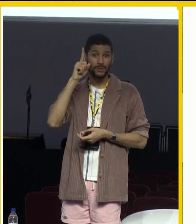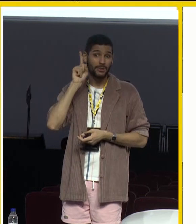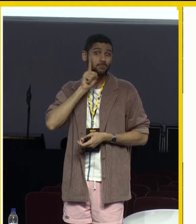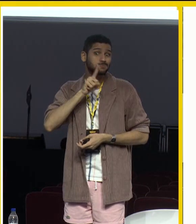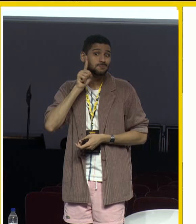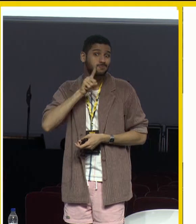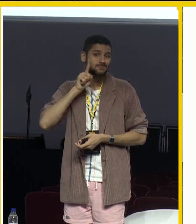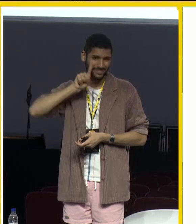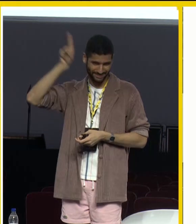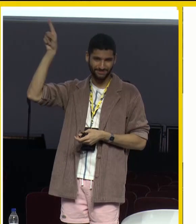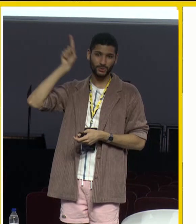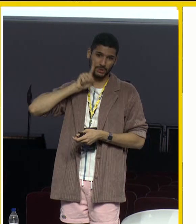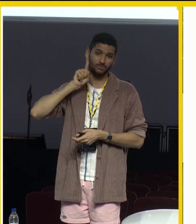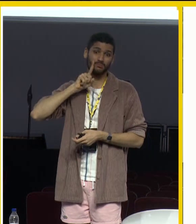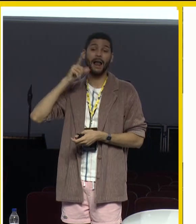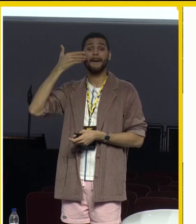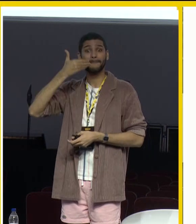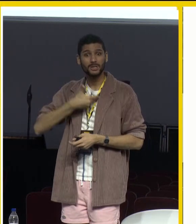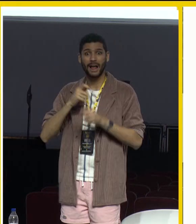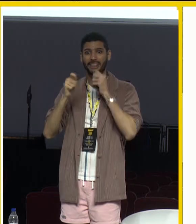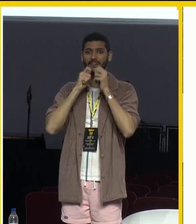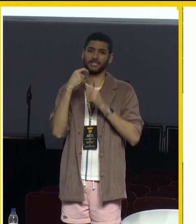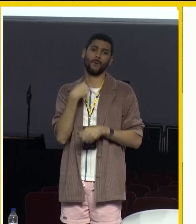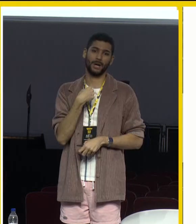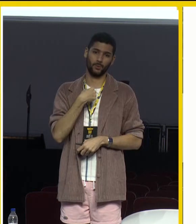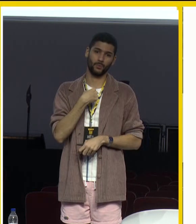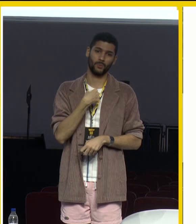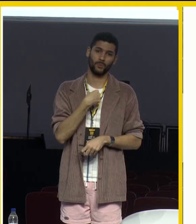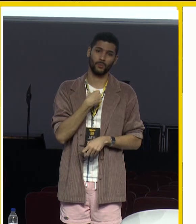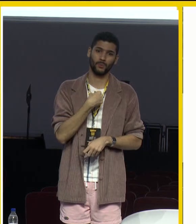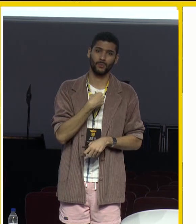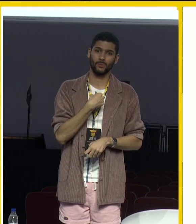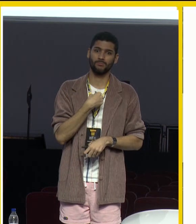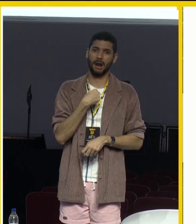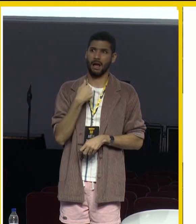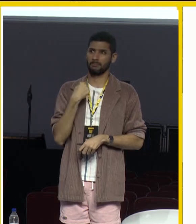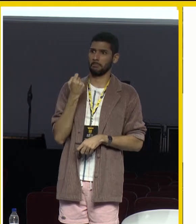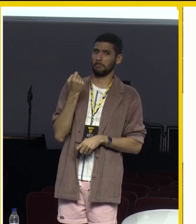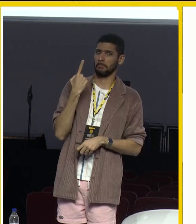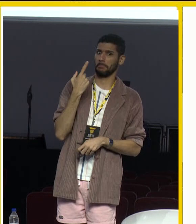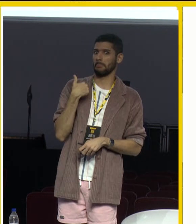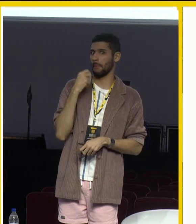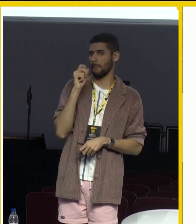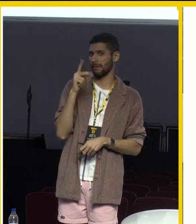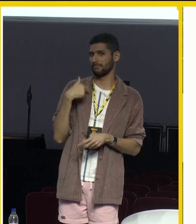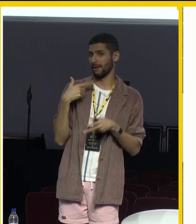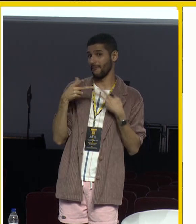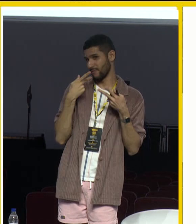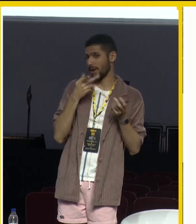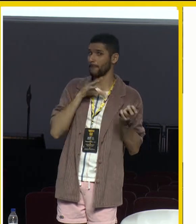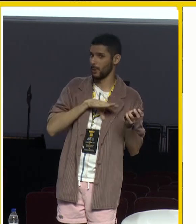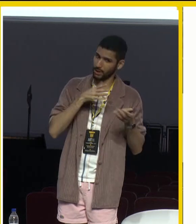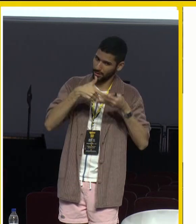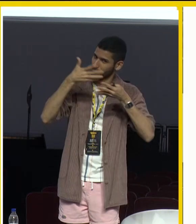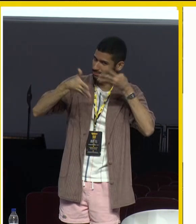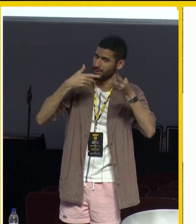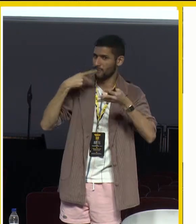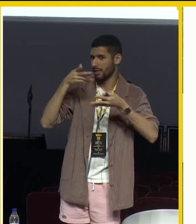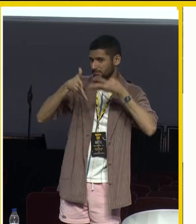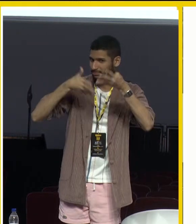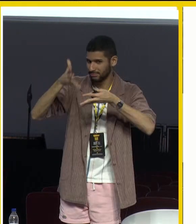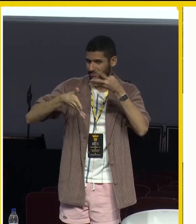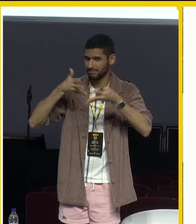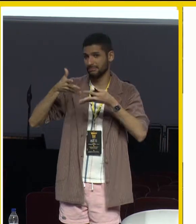legal os estados unidos já pediram para fazer a entrevista lá eu tá bom eu vou